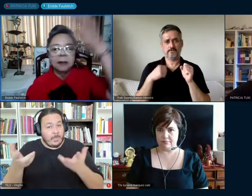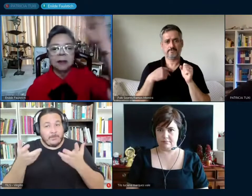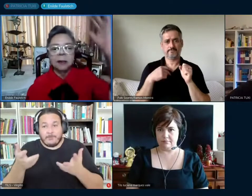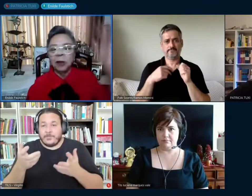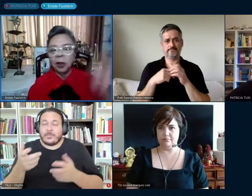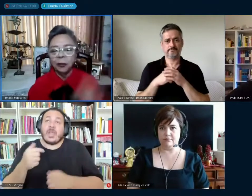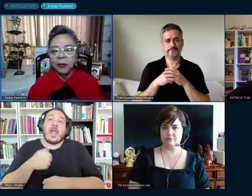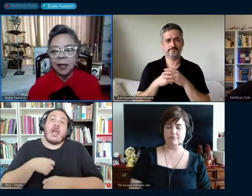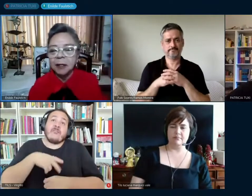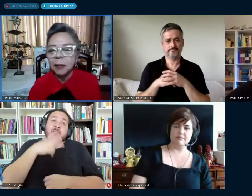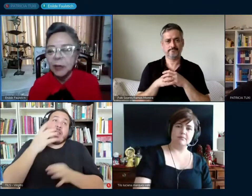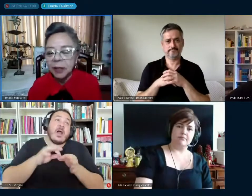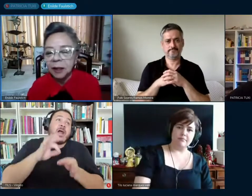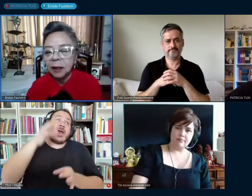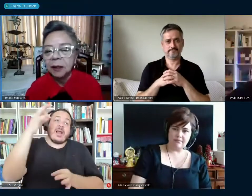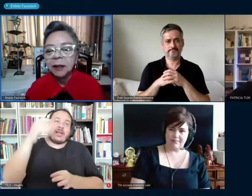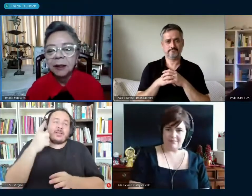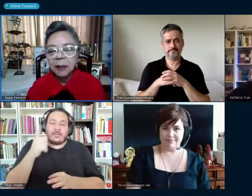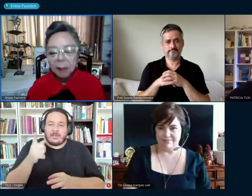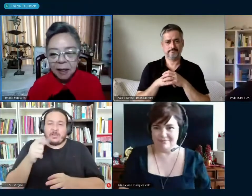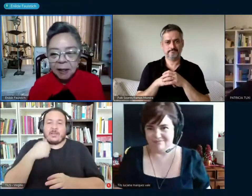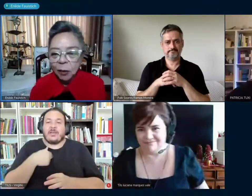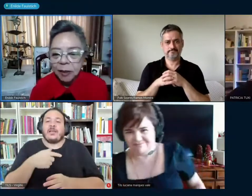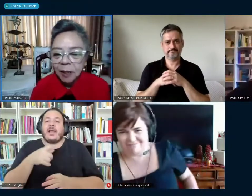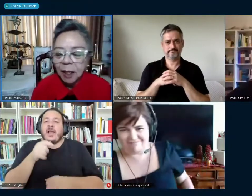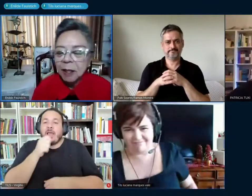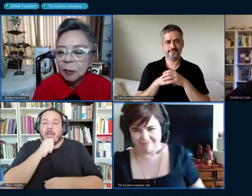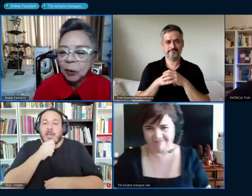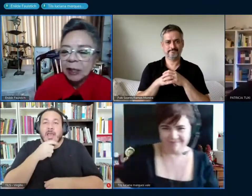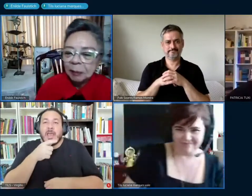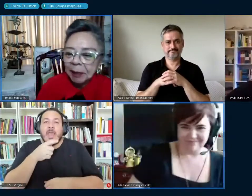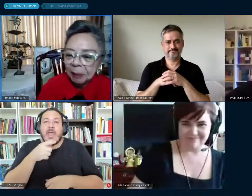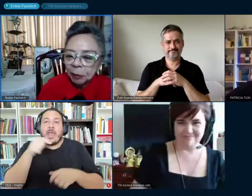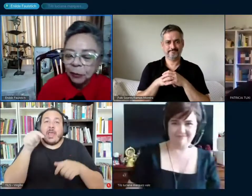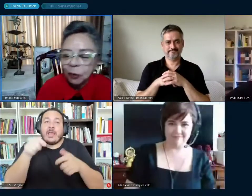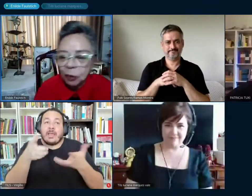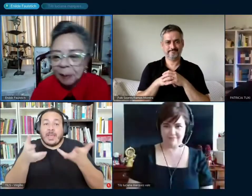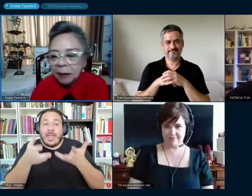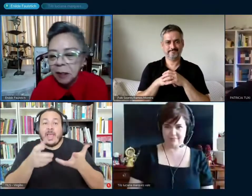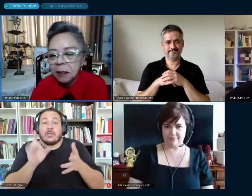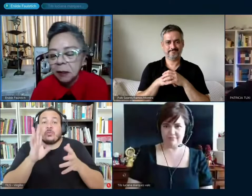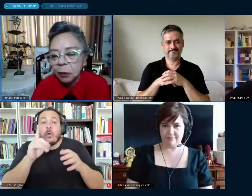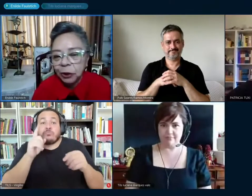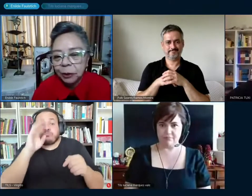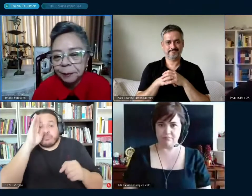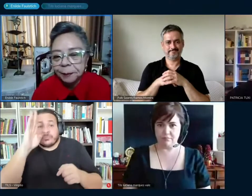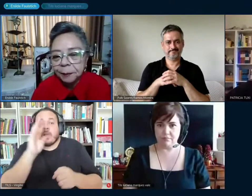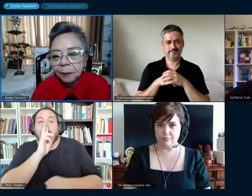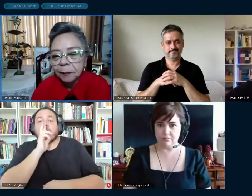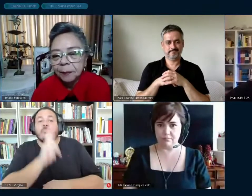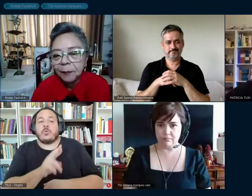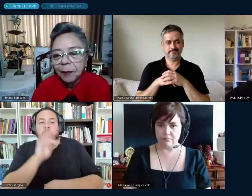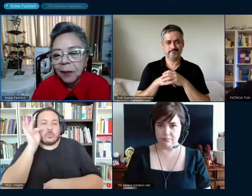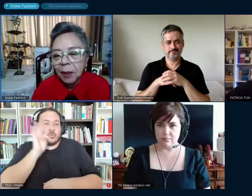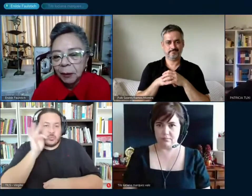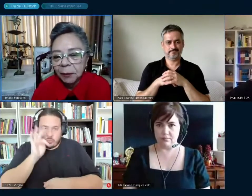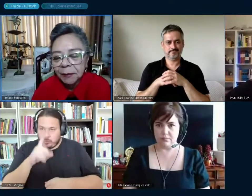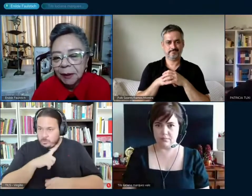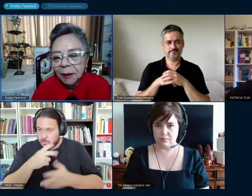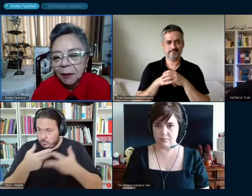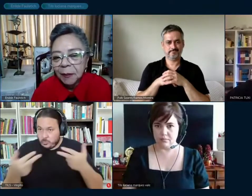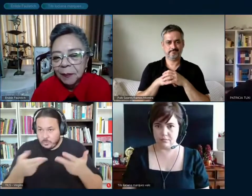para dizer assim que nós não finalizamos ainda. Tem mais algo a responder para a professora Patrícia Tuche?